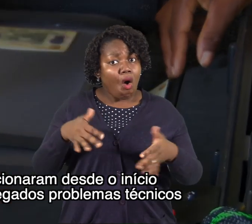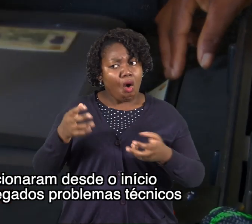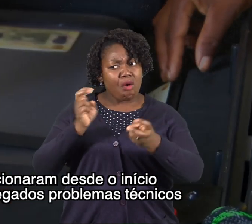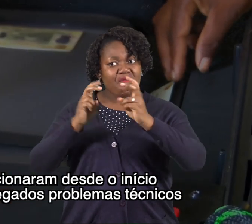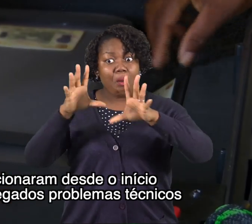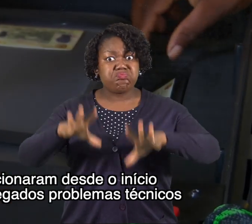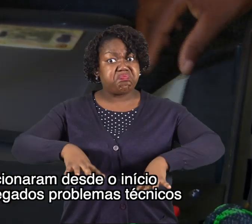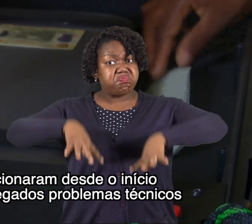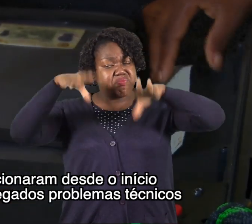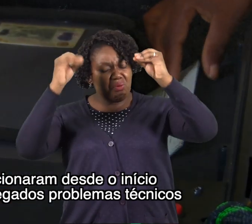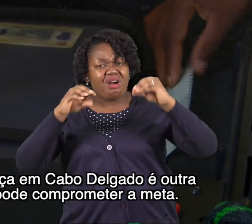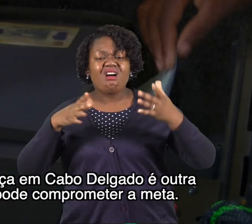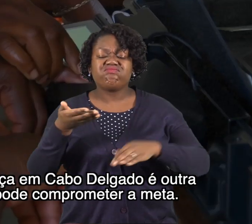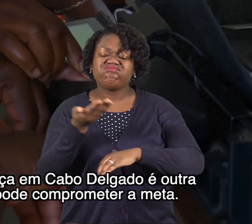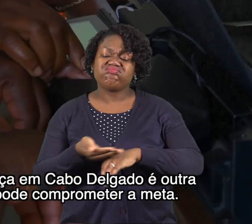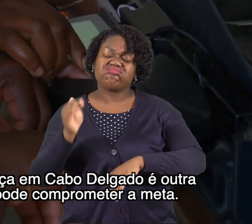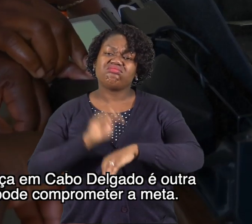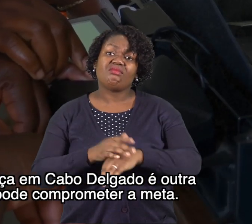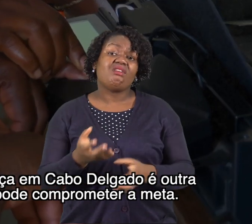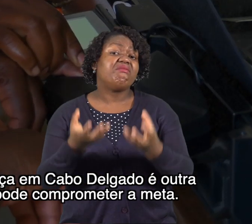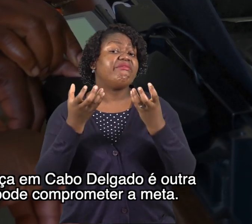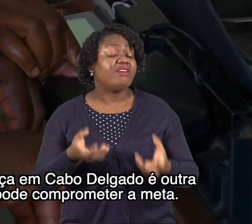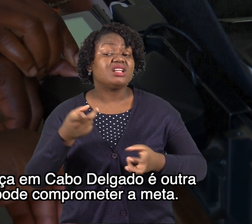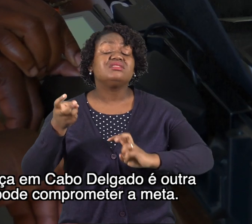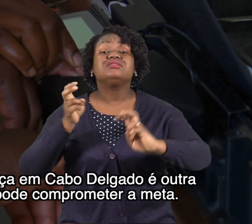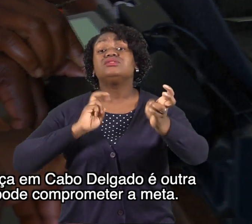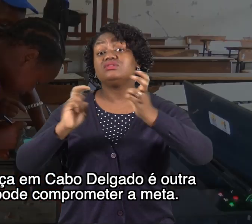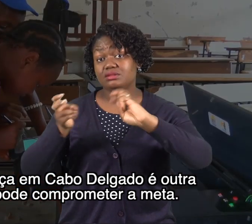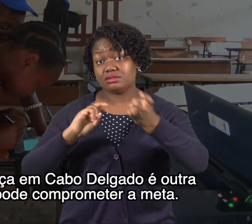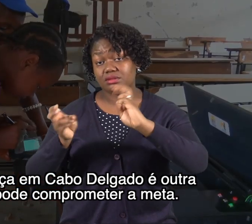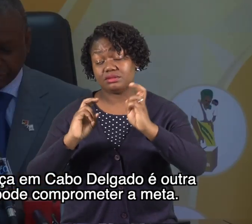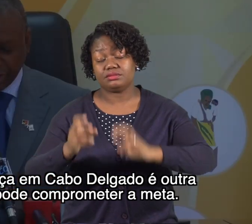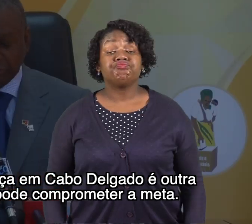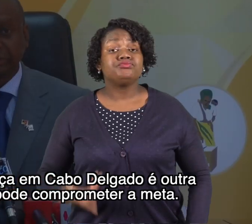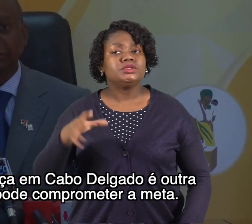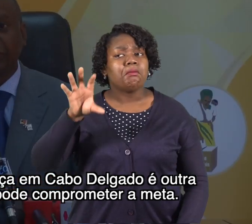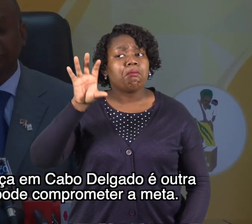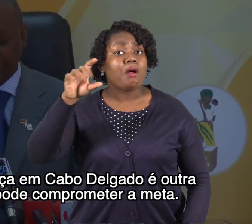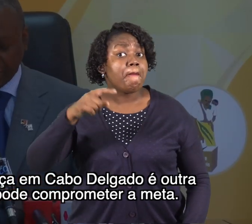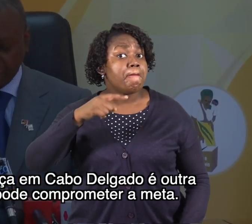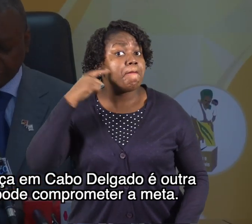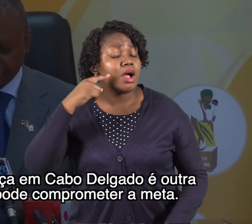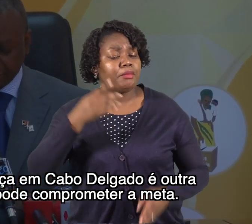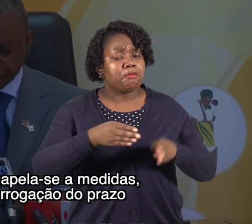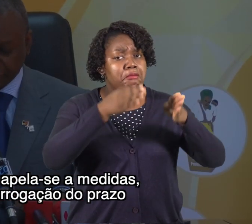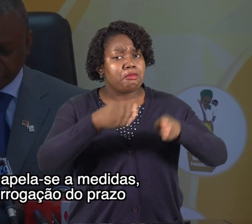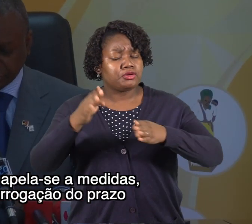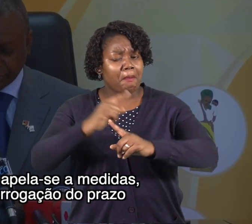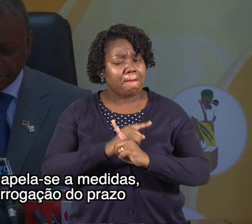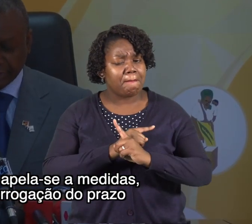técnicos. O clima de insegurança em Cabo Delgado é outra preocupação que pode comprometer a meta.